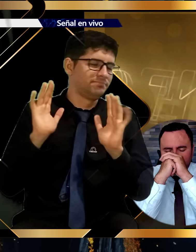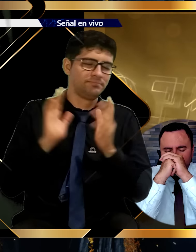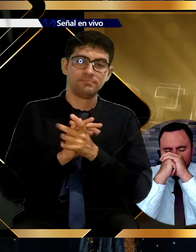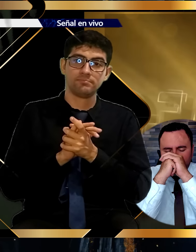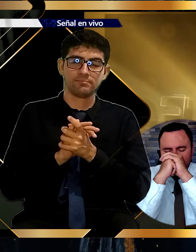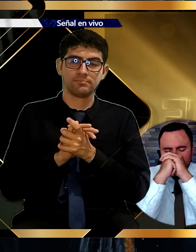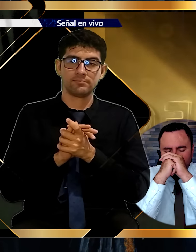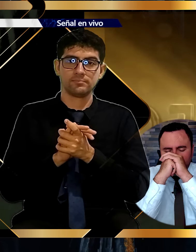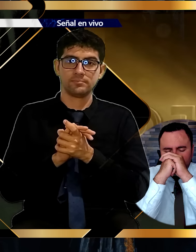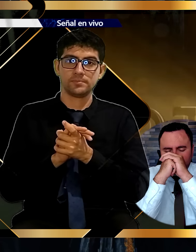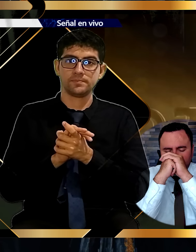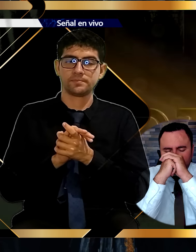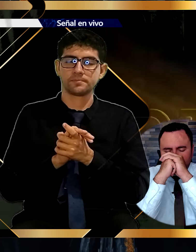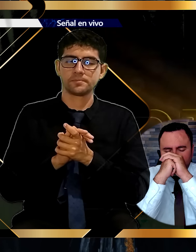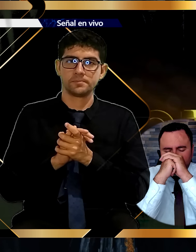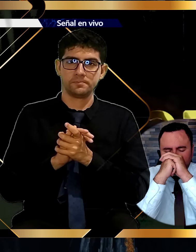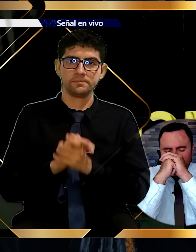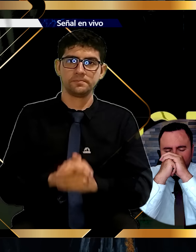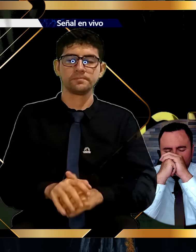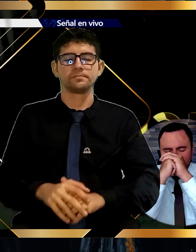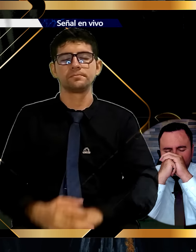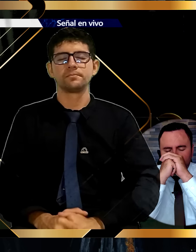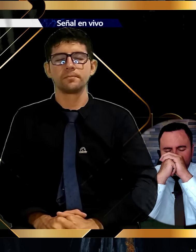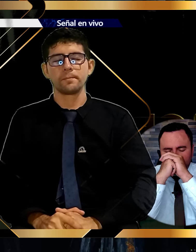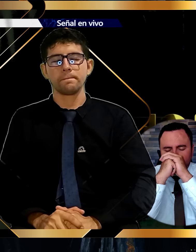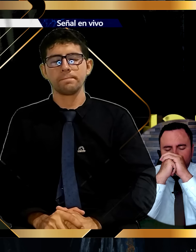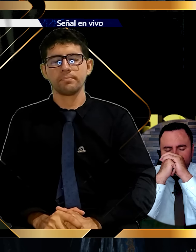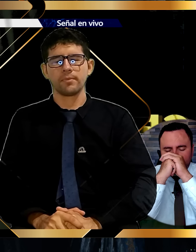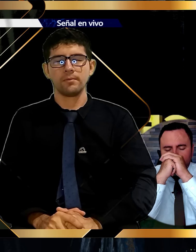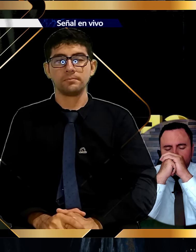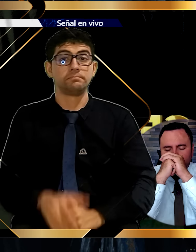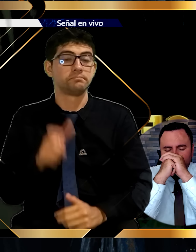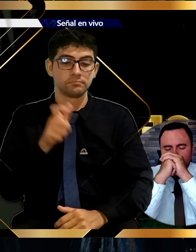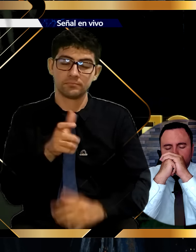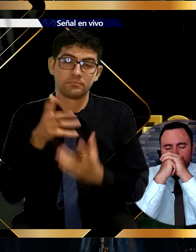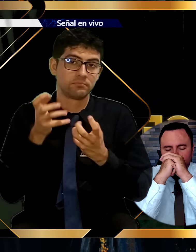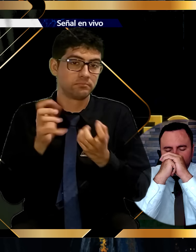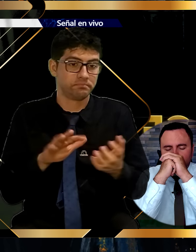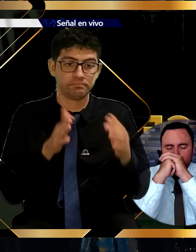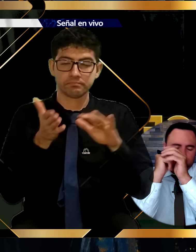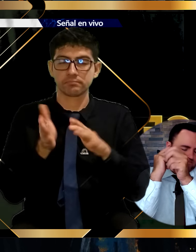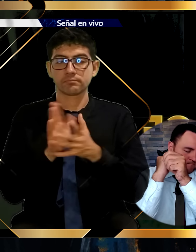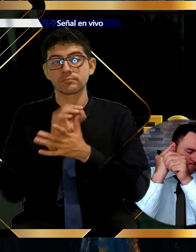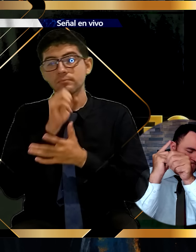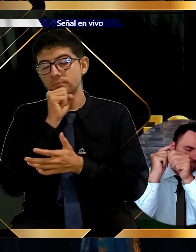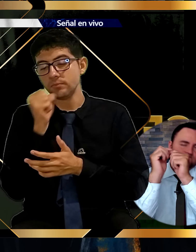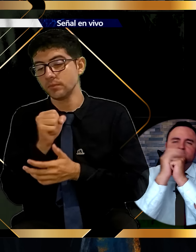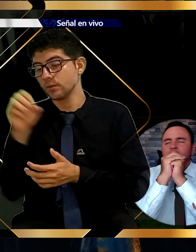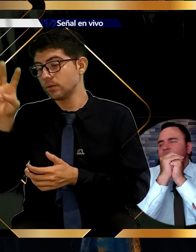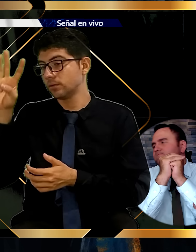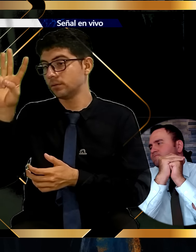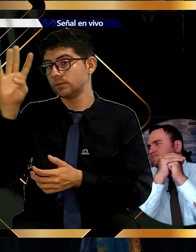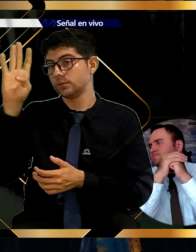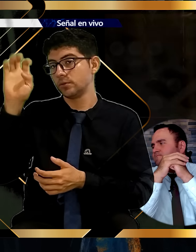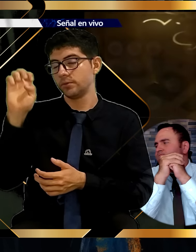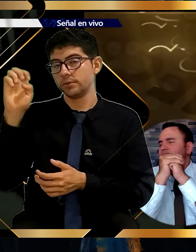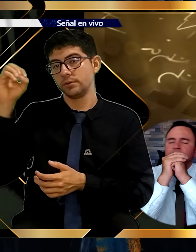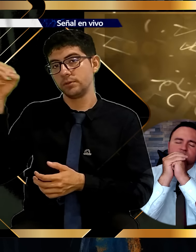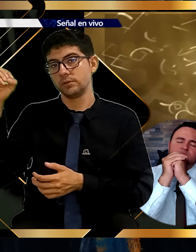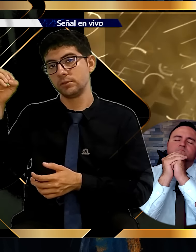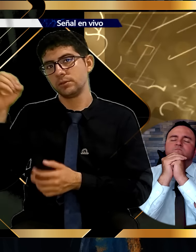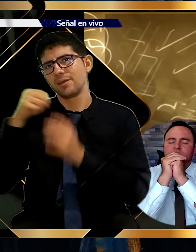Ayúdame con este bulto, por favor. Porque no hay quien ni nadie. Y si hay un viejito de 90 que está enfermo, hay que orar para que Dios lo